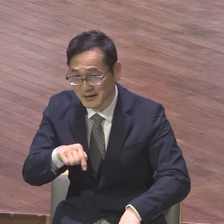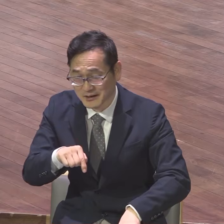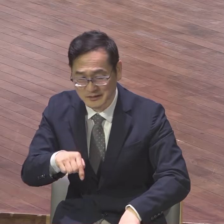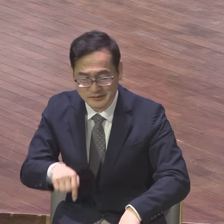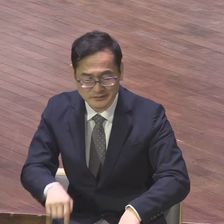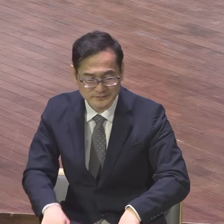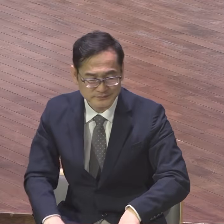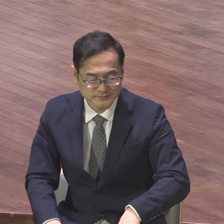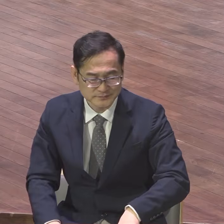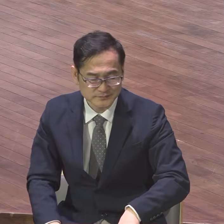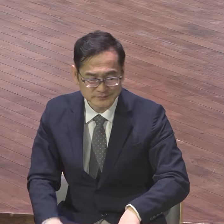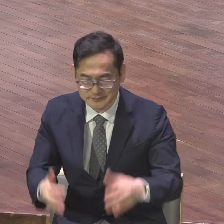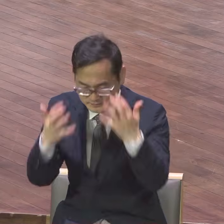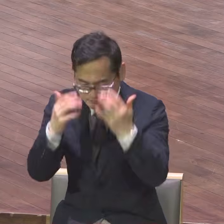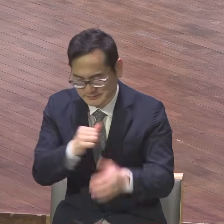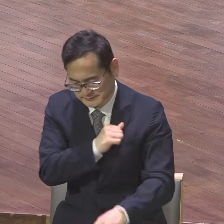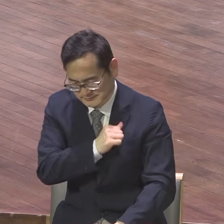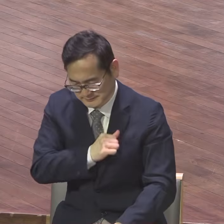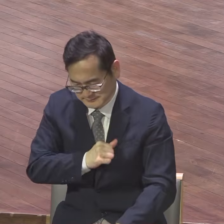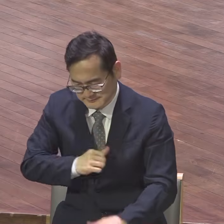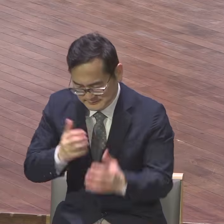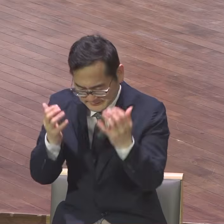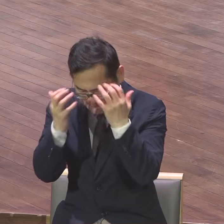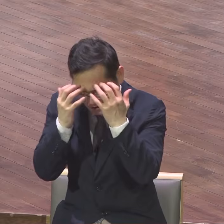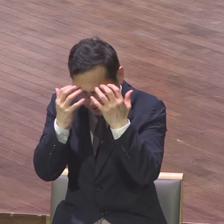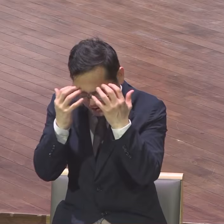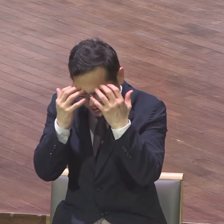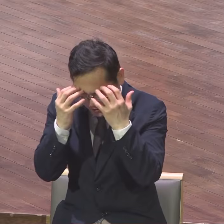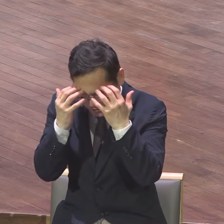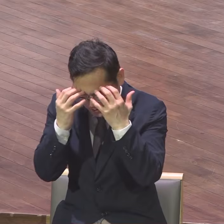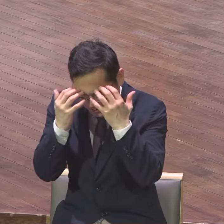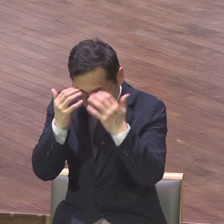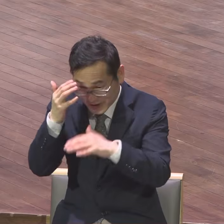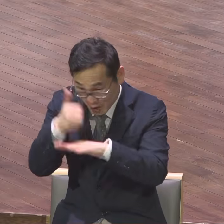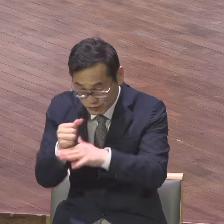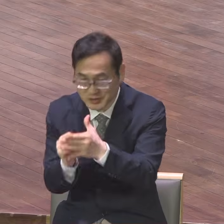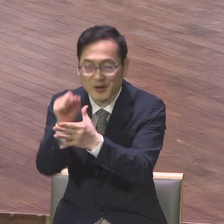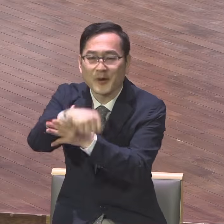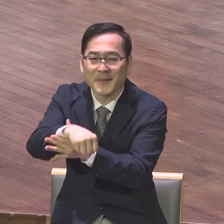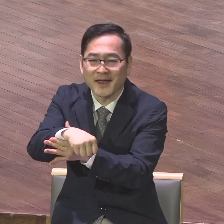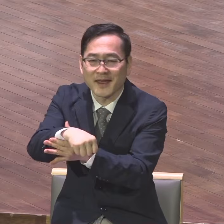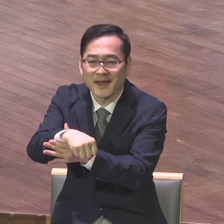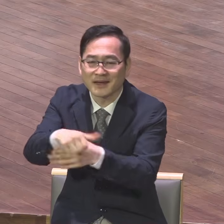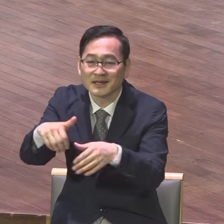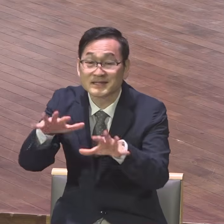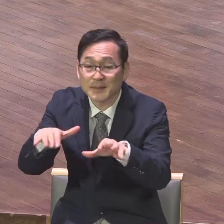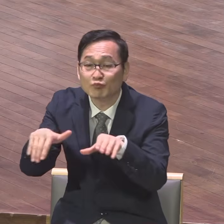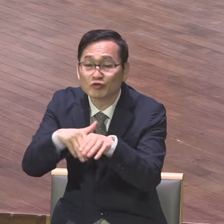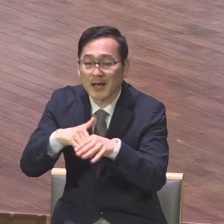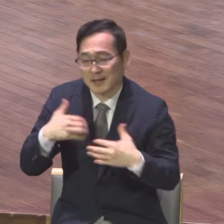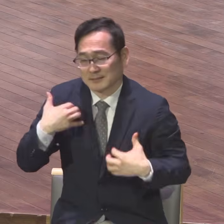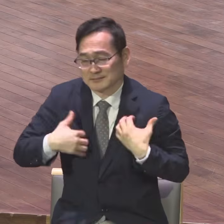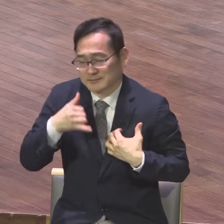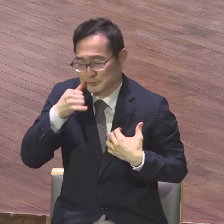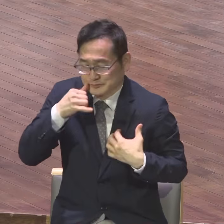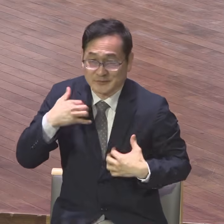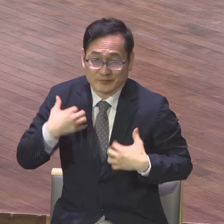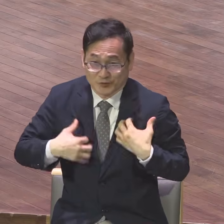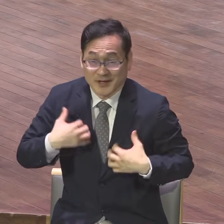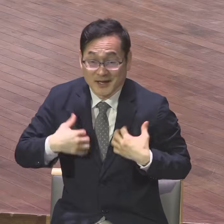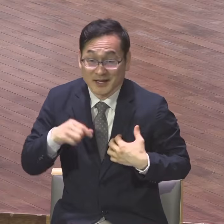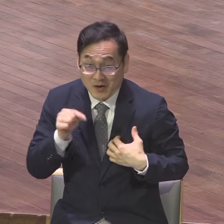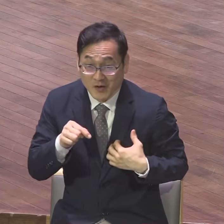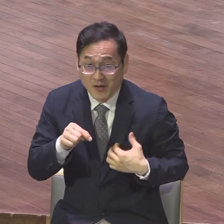역경소산이라는 일명 역경설을 주장했어요. 역경설. 모든 문명은